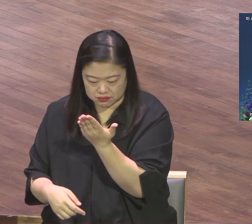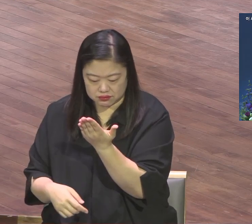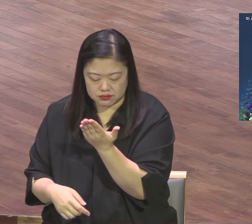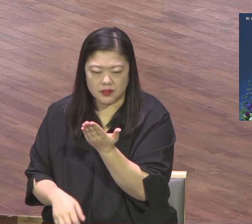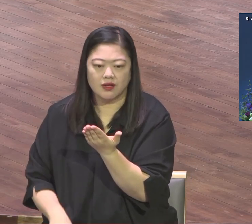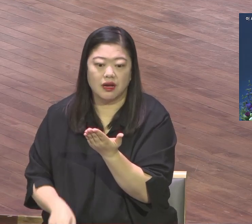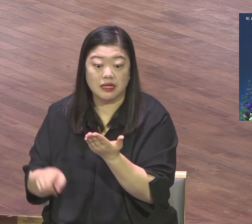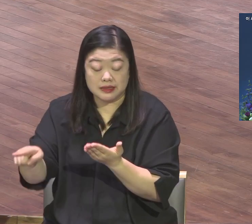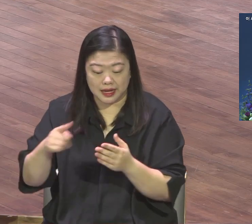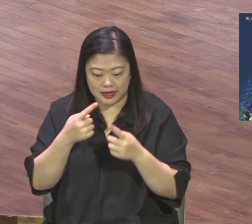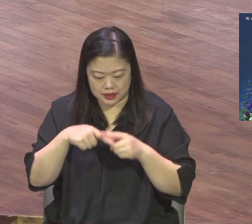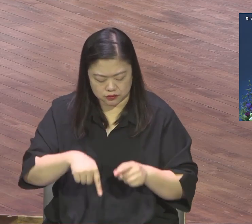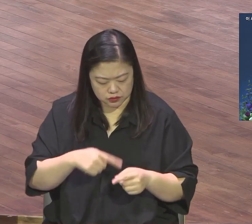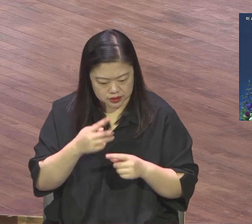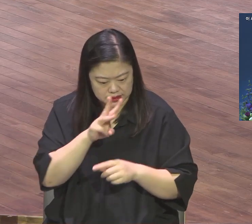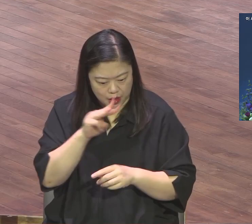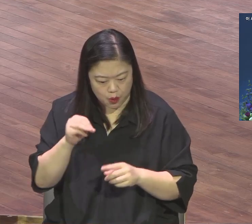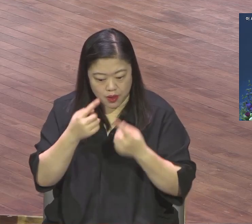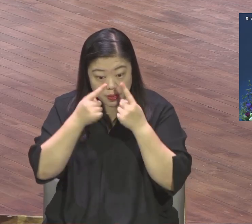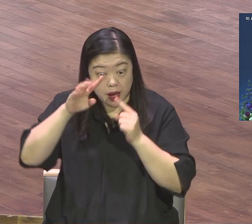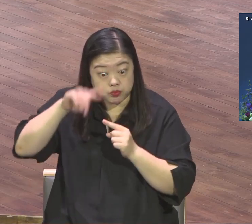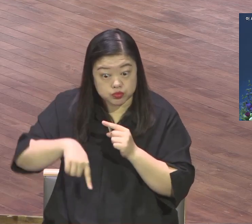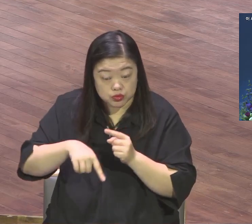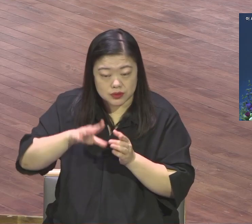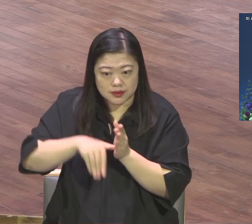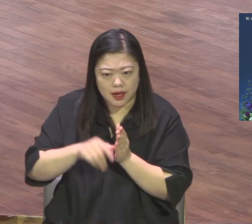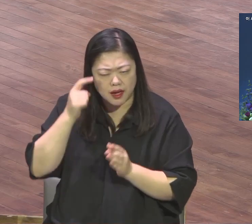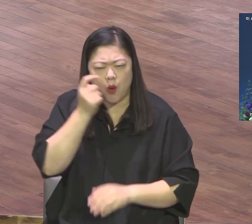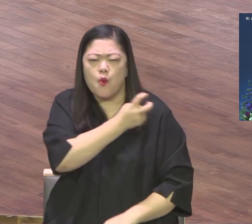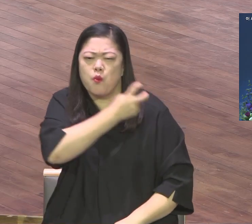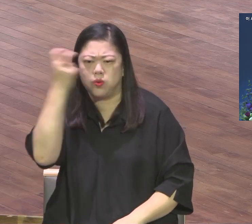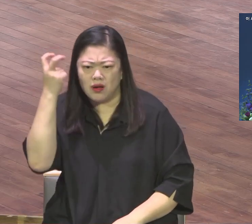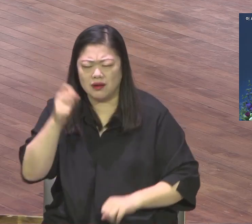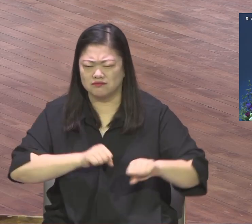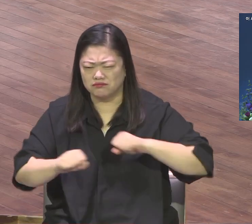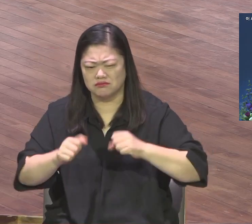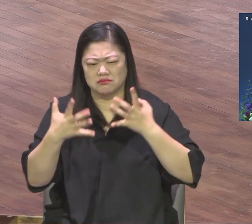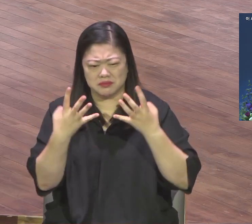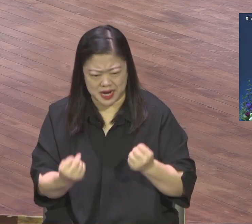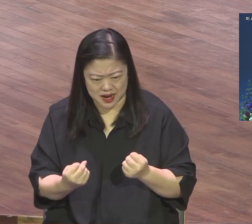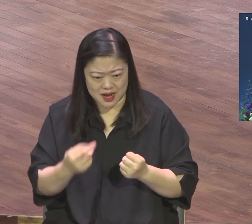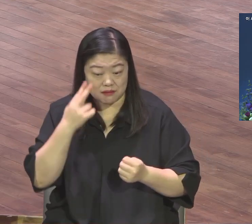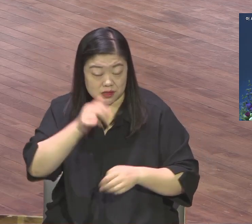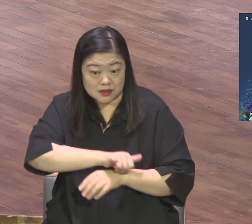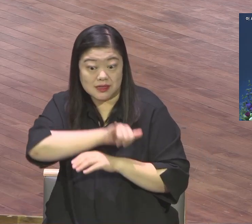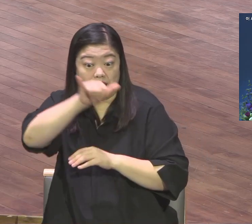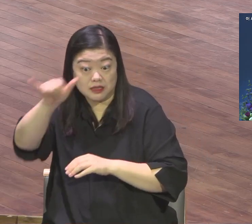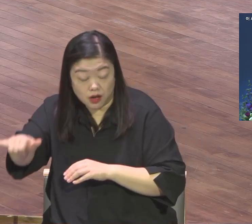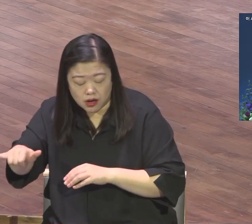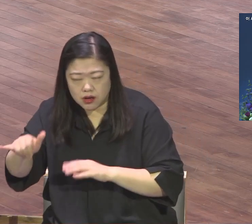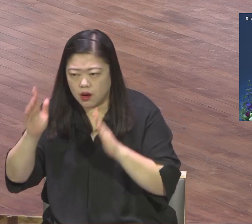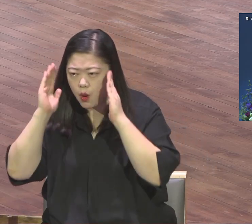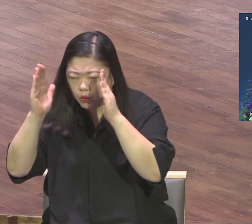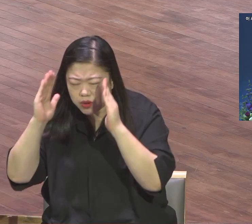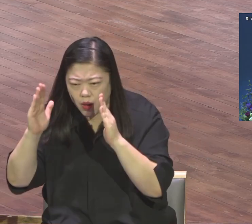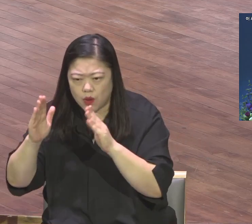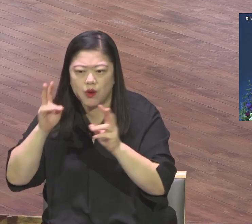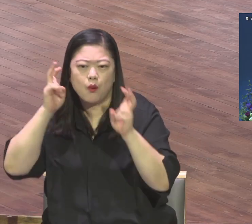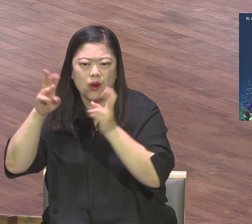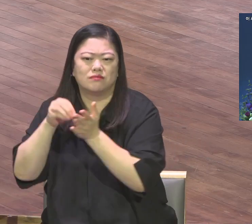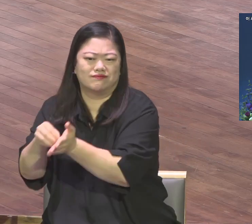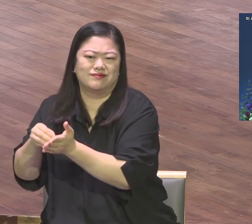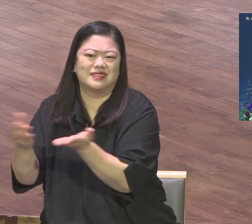자매예요. 말 그대로 그냥 대학 안에서 복음을 사업을 하면서 복음 증거하는